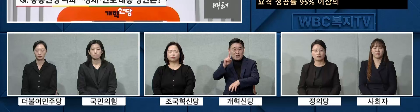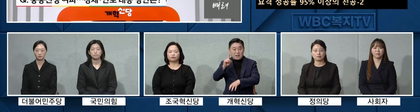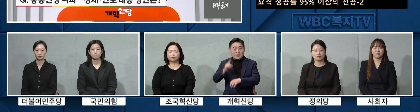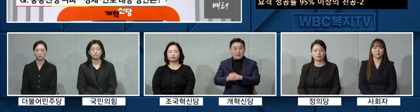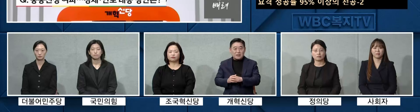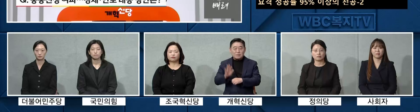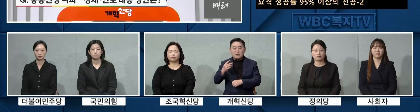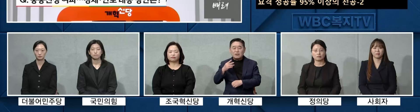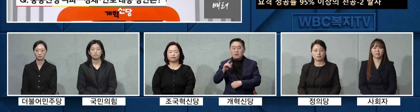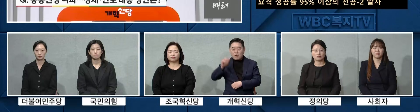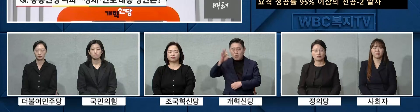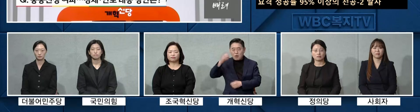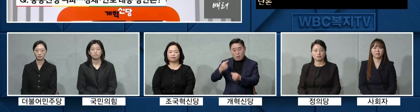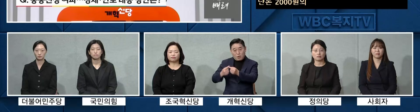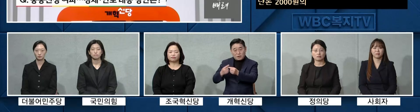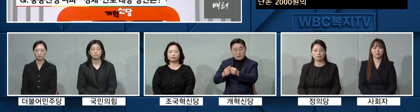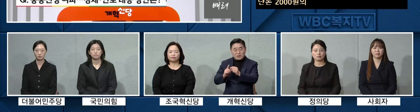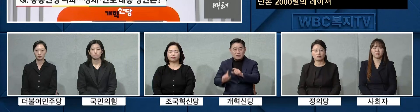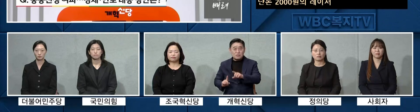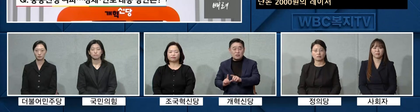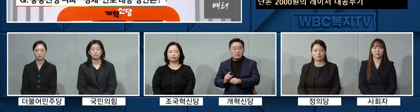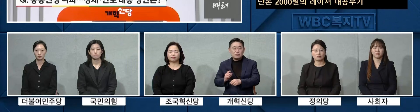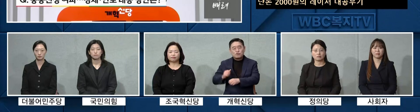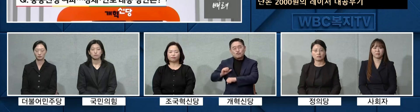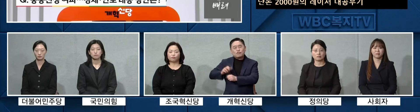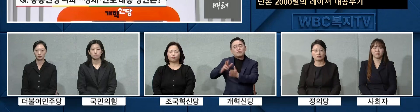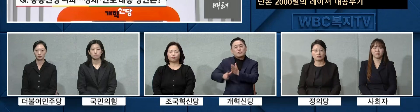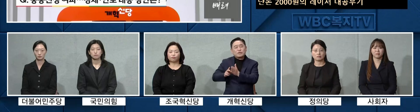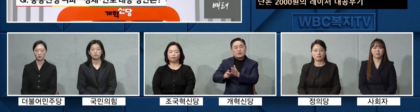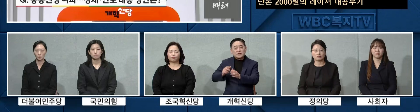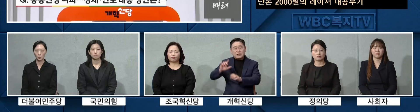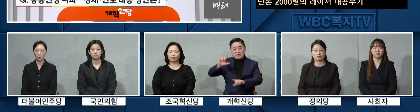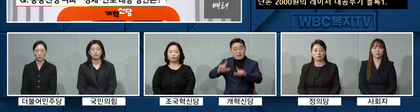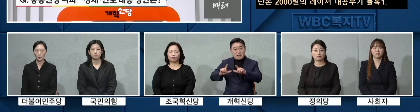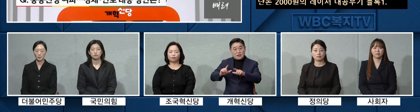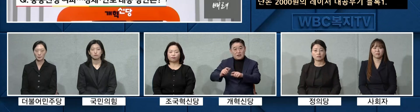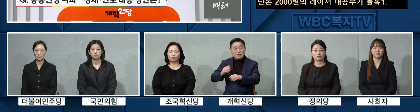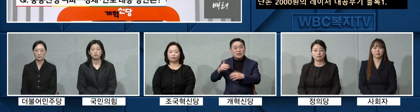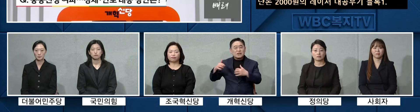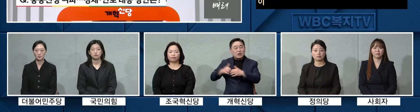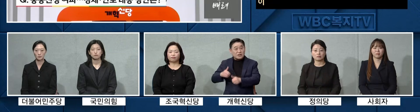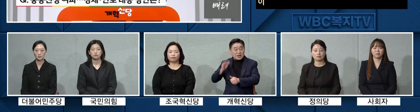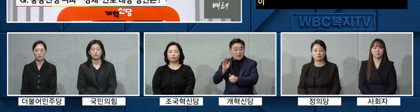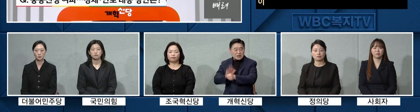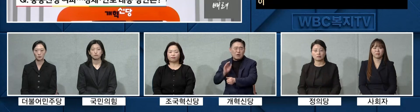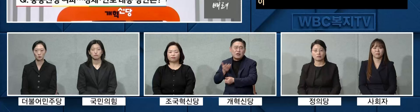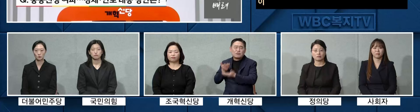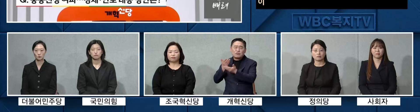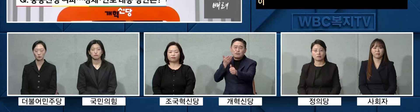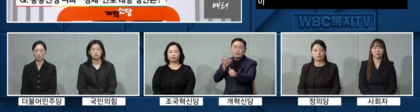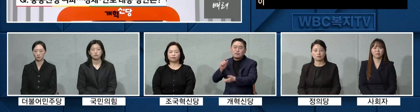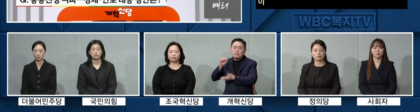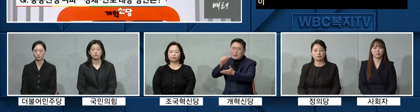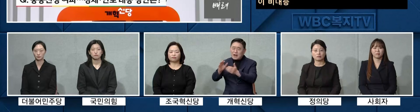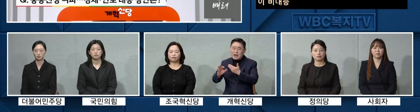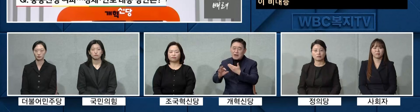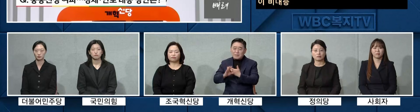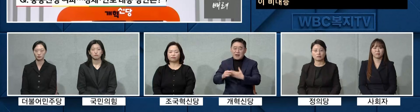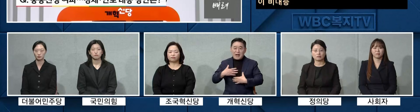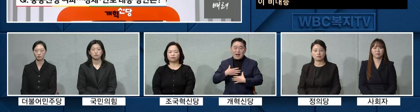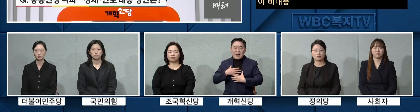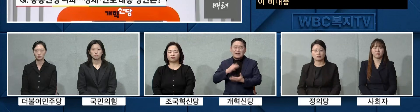1, 이 비대칭 대응 무기 체계를 중동 지역에 제공하는 것, 이것이 파병 없이 기여하는 스마트 안보